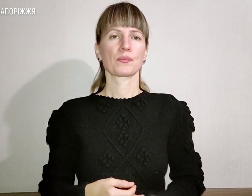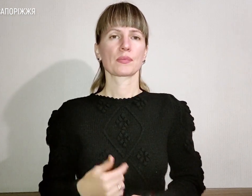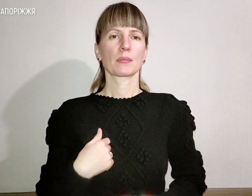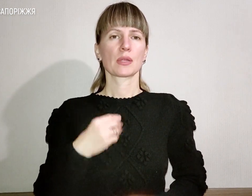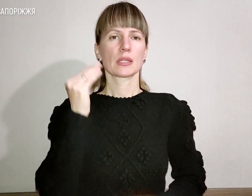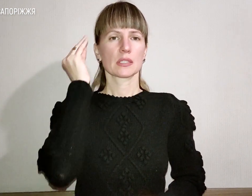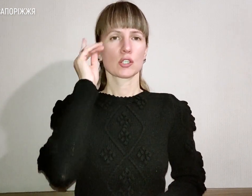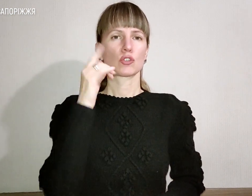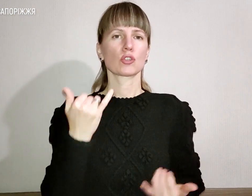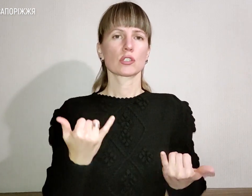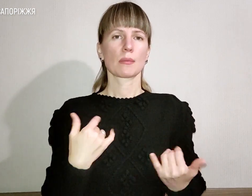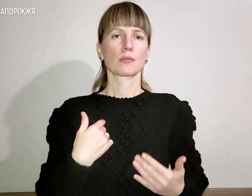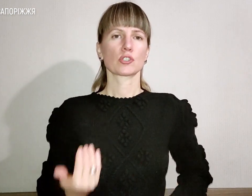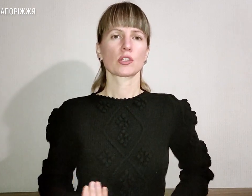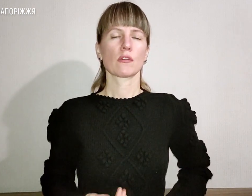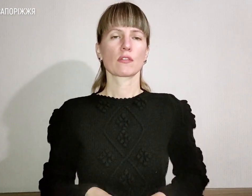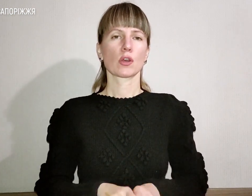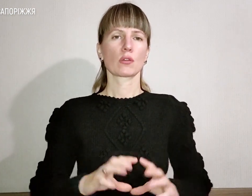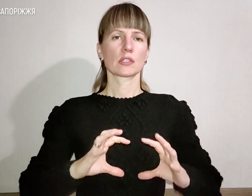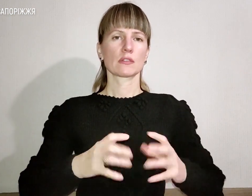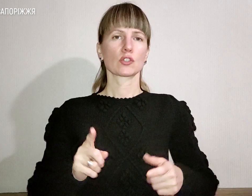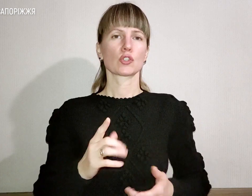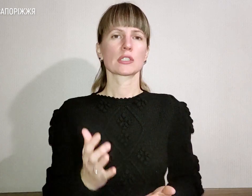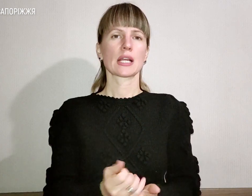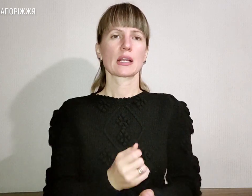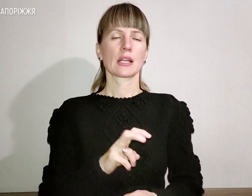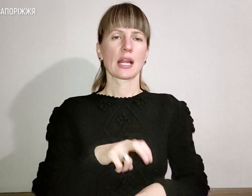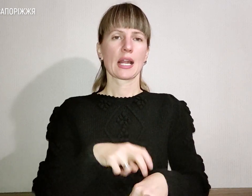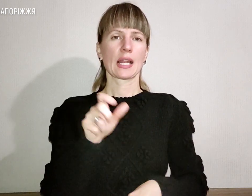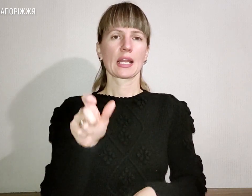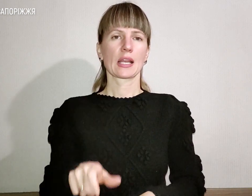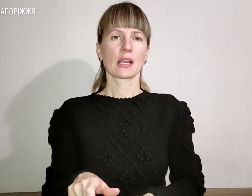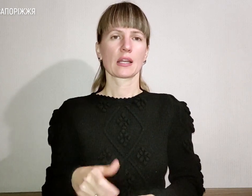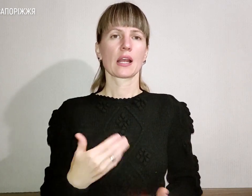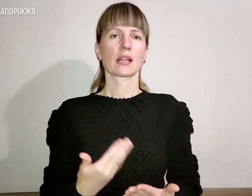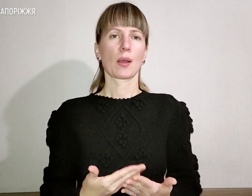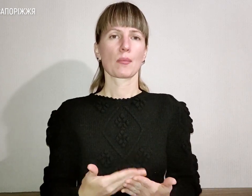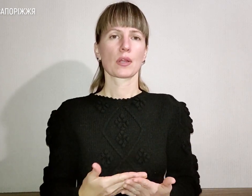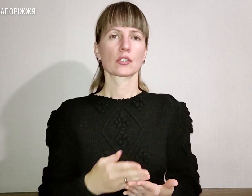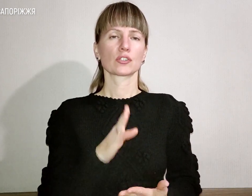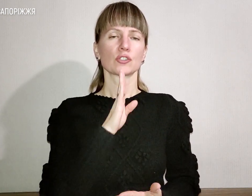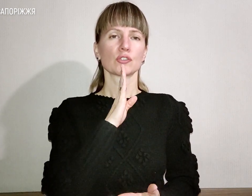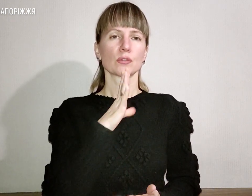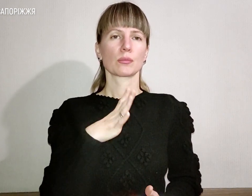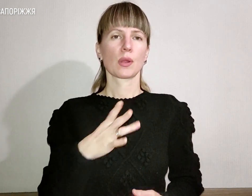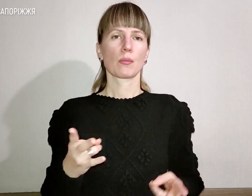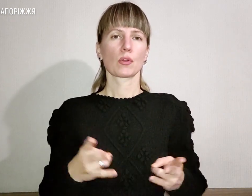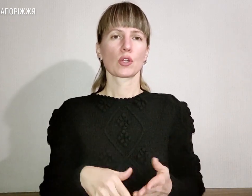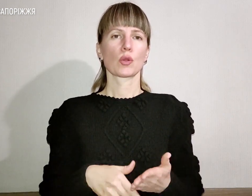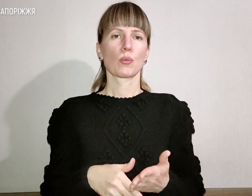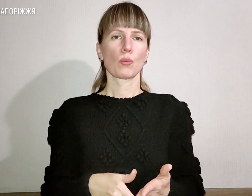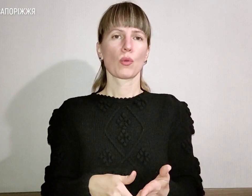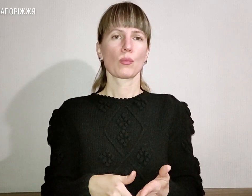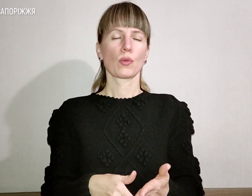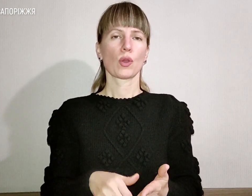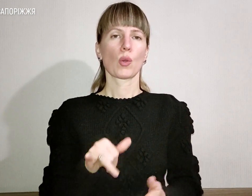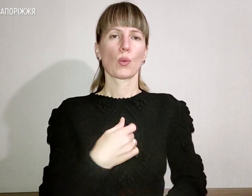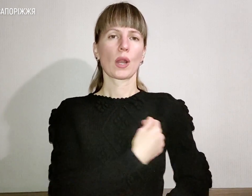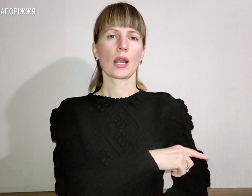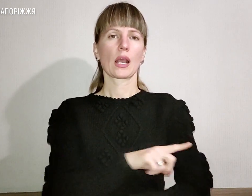здається, що зараз ми живемо в такому світі, що знайти лікаря, наприклад, дівчині була потрібна допомога у лікарні у Львові,